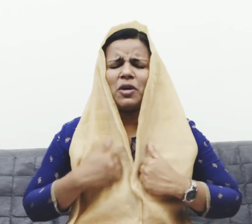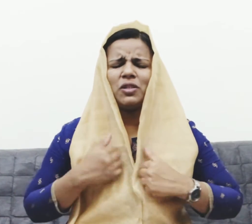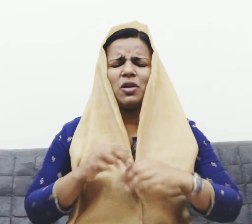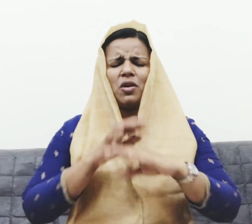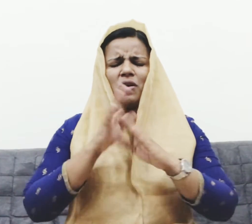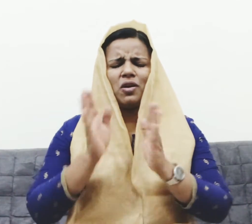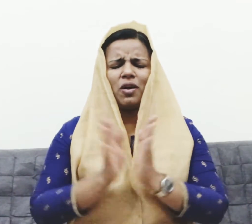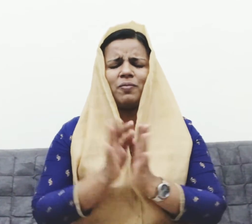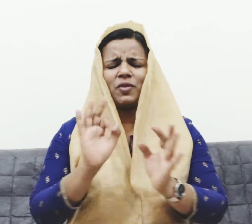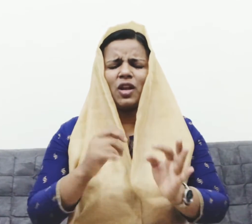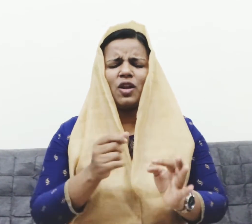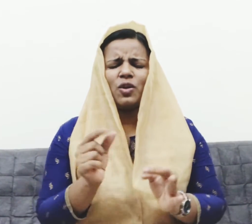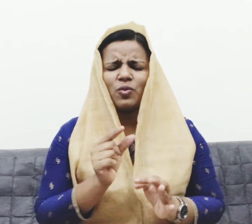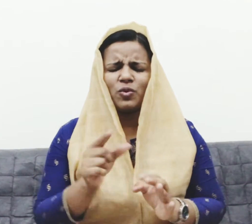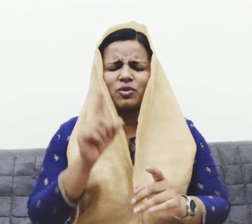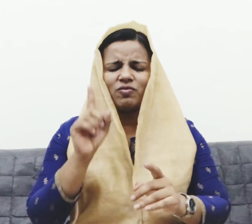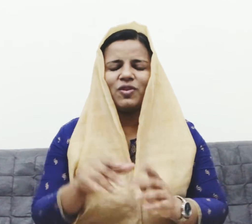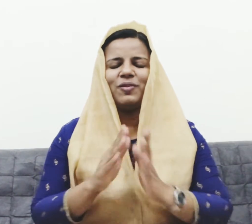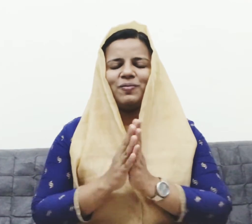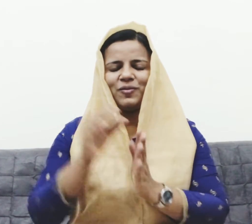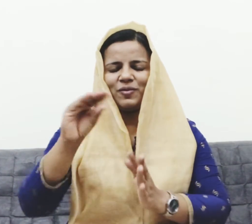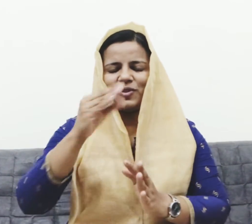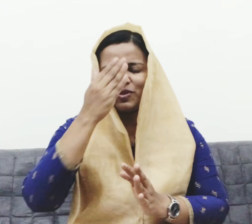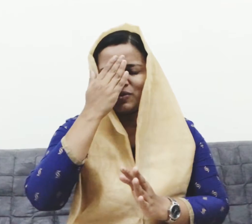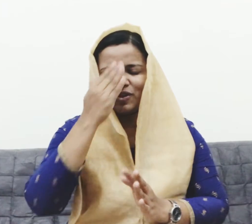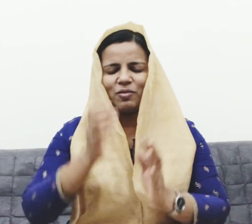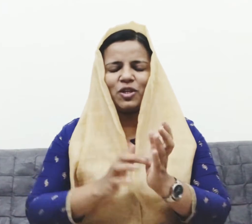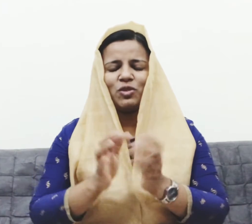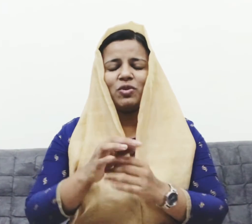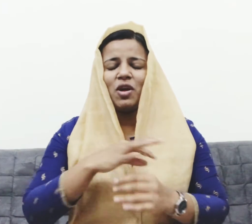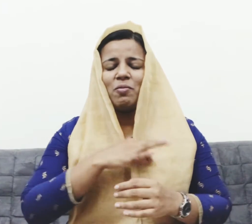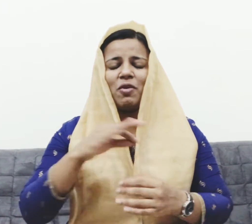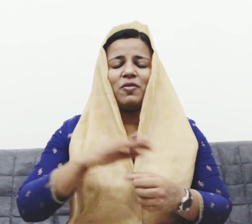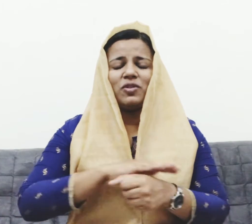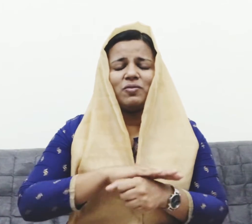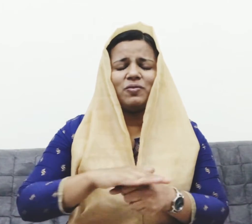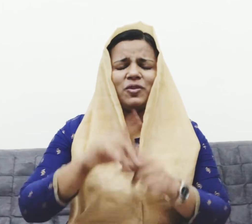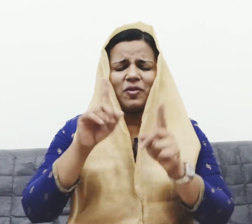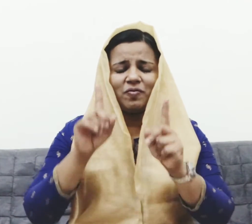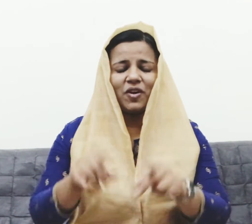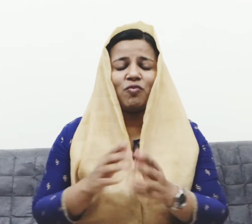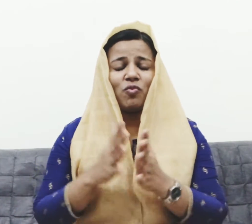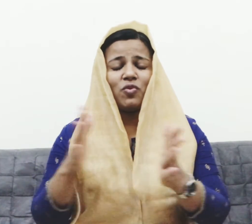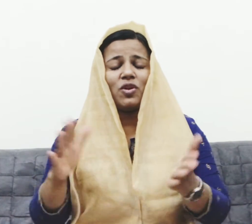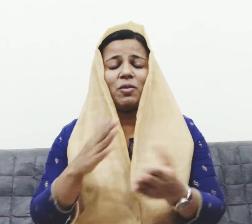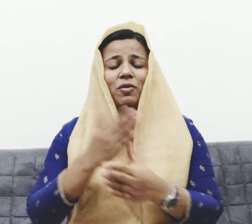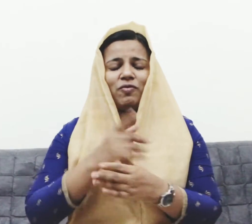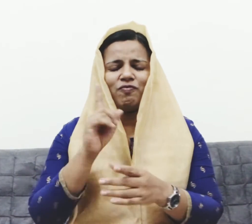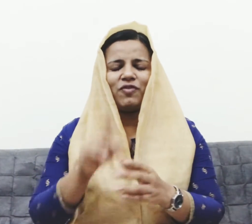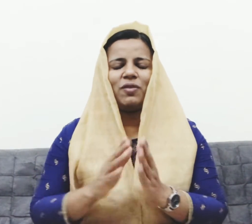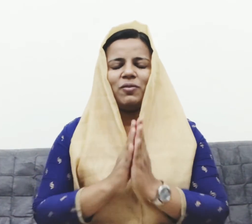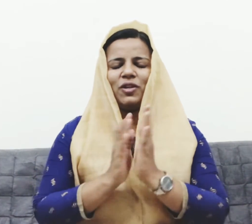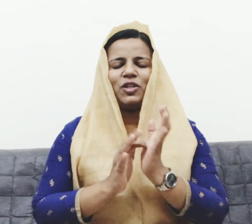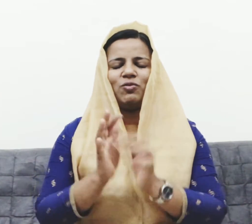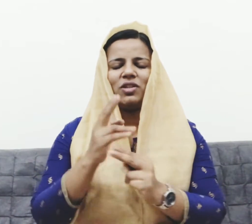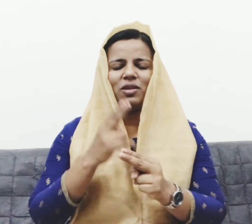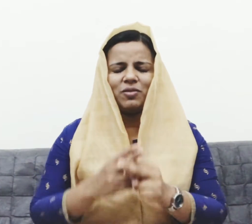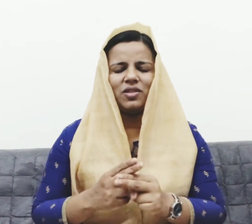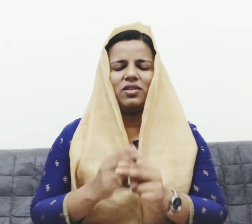അങ്ങയുടെ കൈകളിൽ പ്രയോജനപ്പെടുന്ന കൃപകൾക്കായി സ്തോത്രം. അങ്ങയുടെ ആത്മശക്തി കൊണ്ട് നിറയ്ക്കണം. പരിശുദ്ധാത്മാവിൻ്റെ വലിയ പ്രവൃത്തി നടക്കണം. യേശു ക്രിസ്തുവിൻ